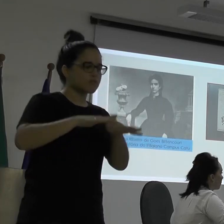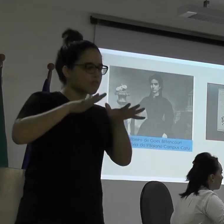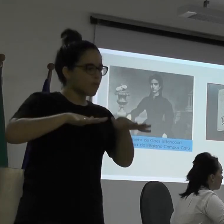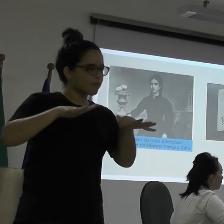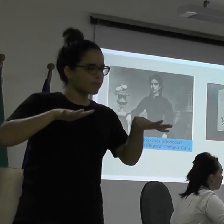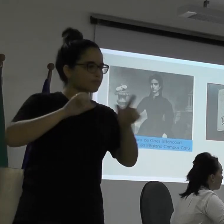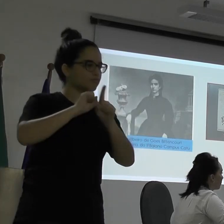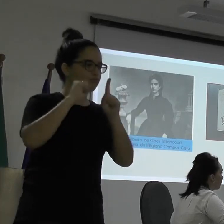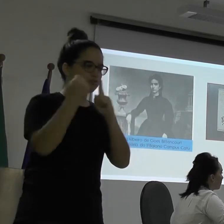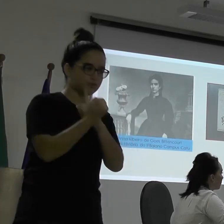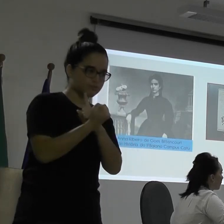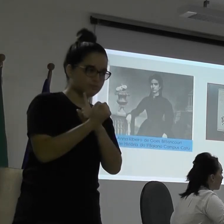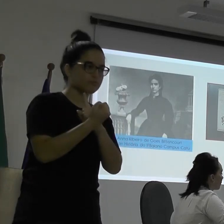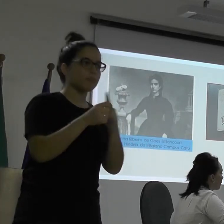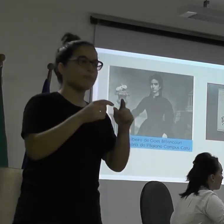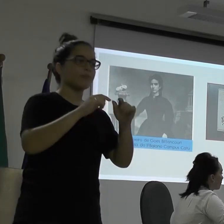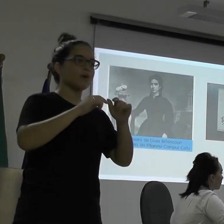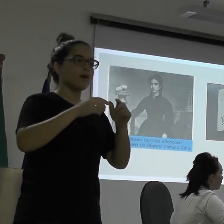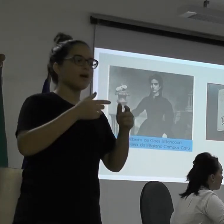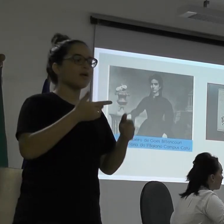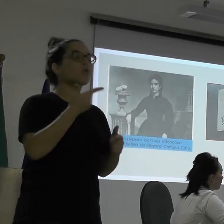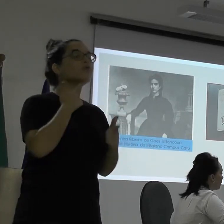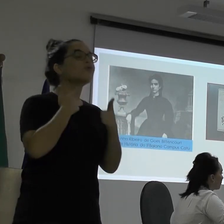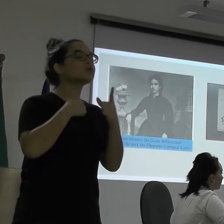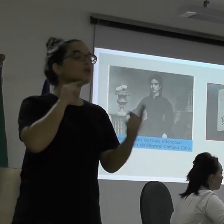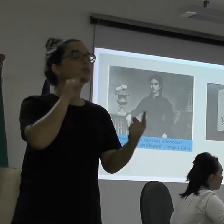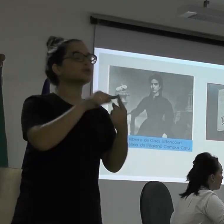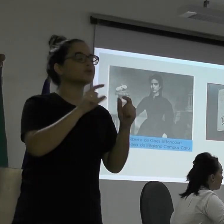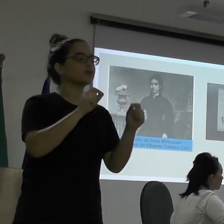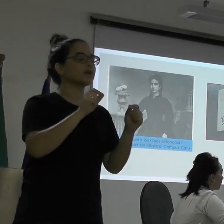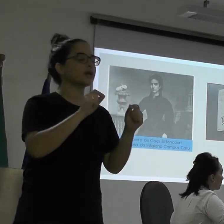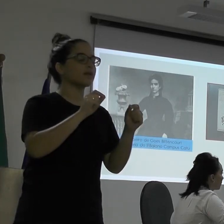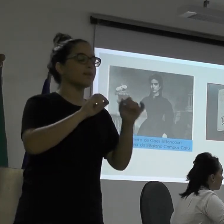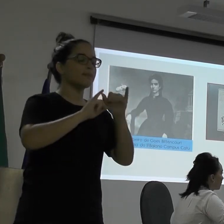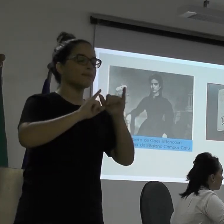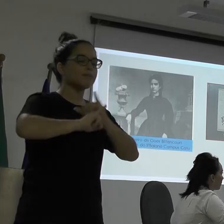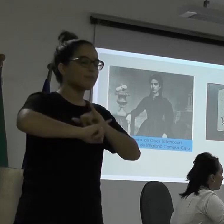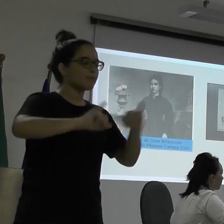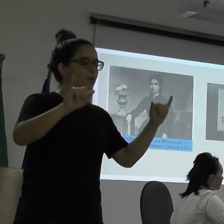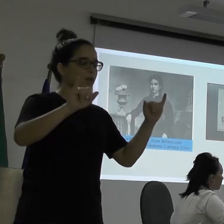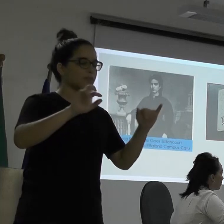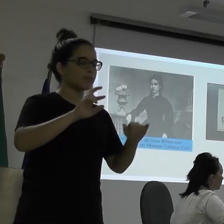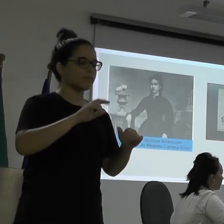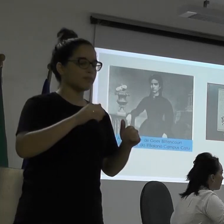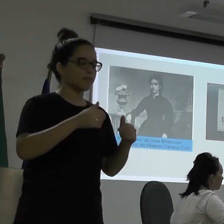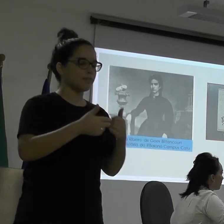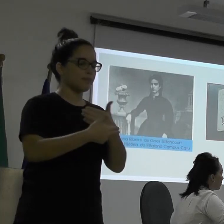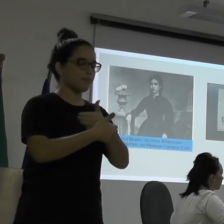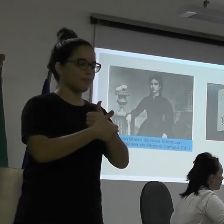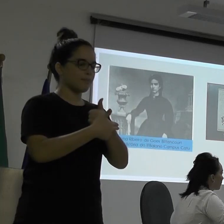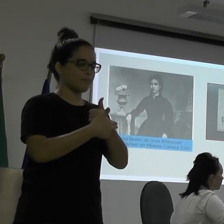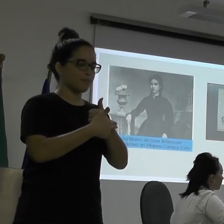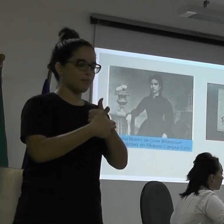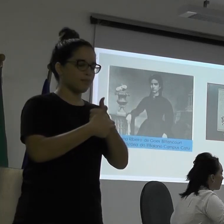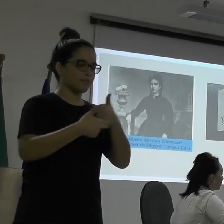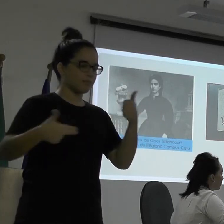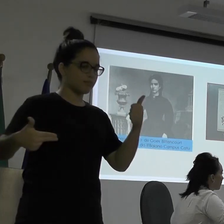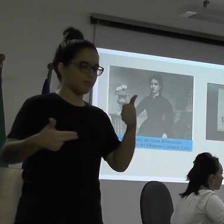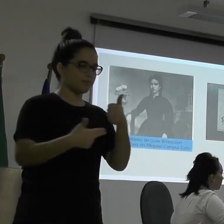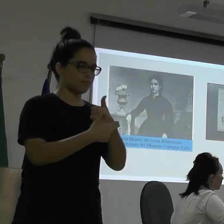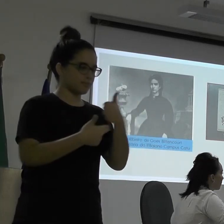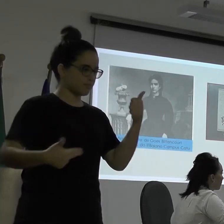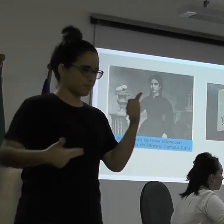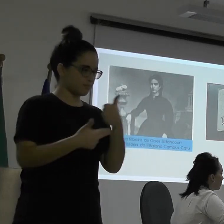e políticos em prol da proclamação da República e da abolição dos escravos impulsionaram uma vida cultural mais